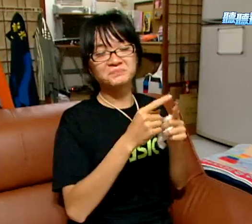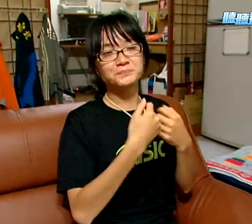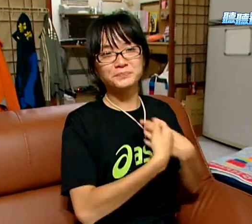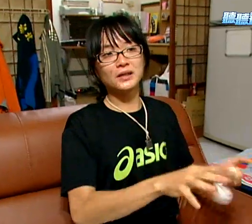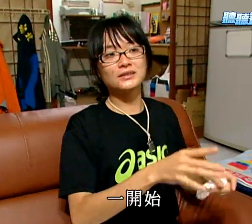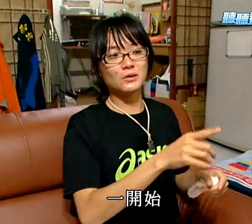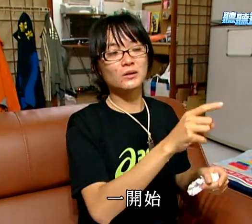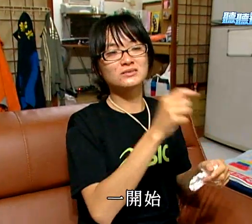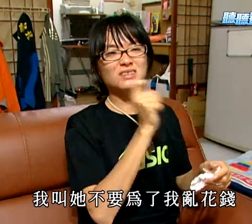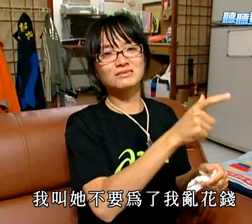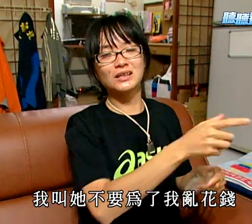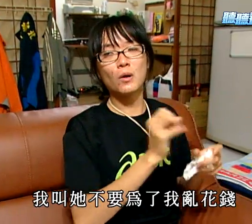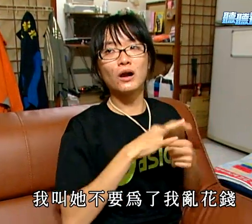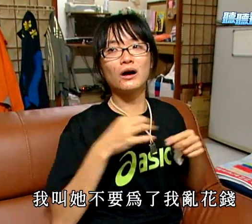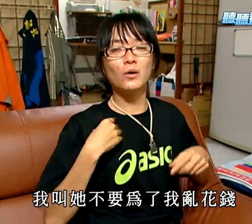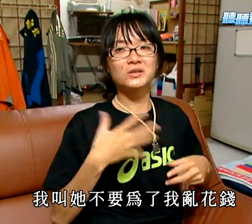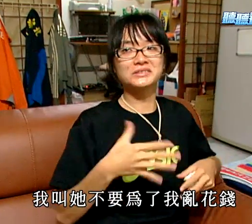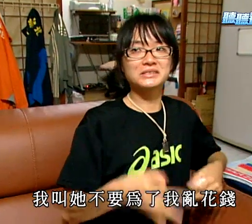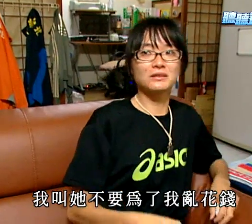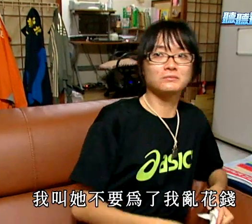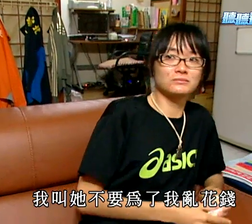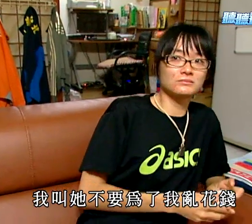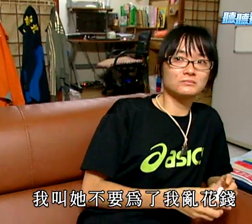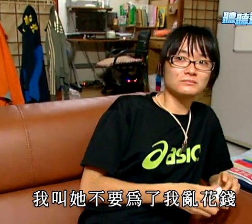一开始呢，我叫她不要为了我乱花钱。